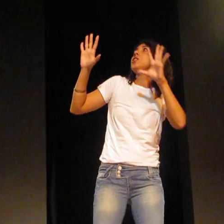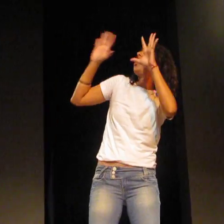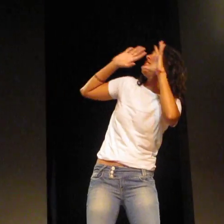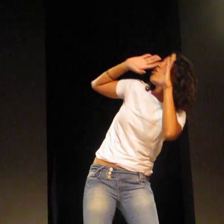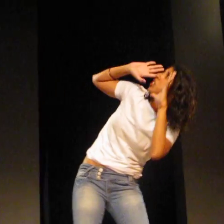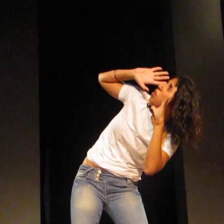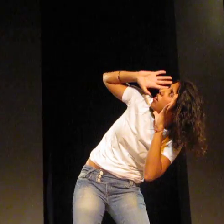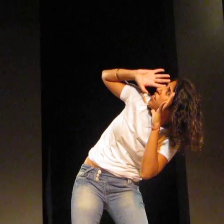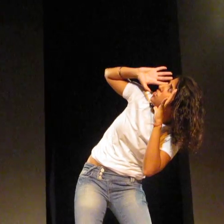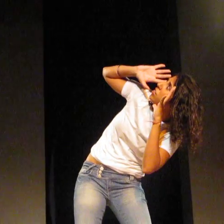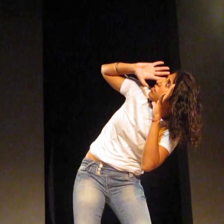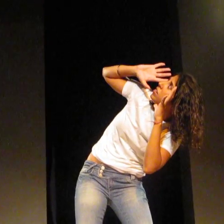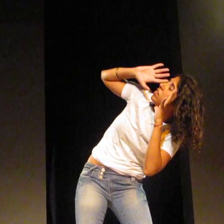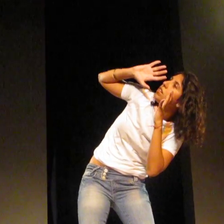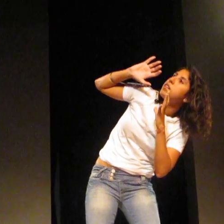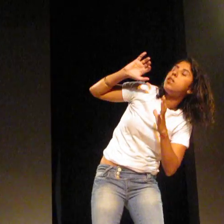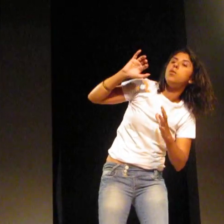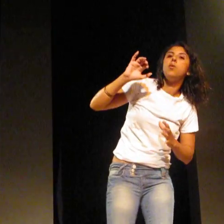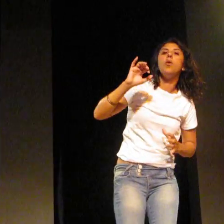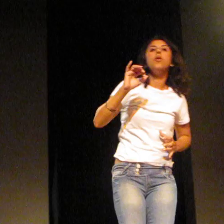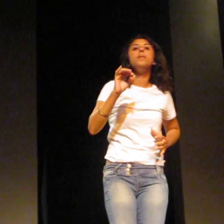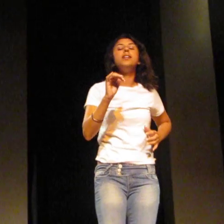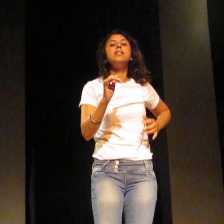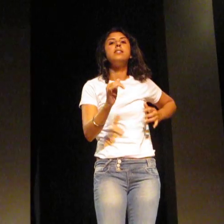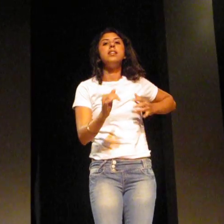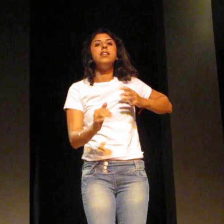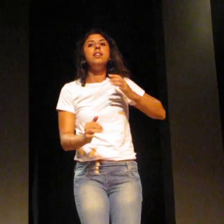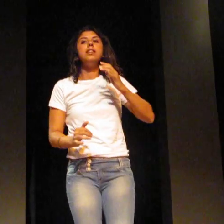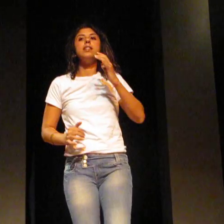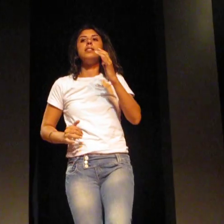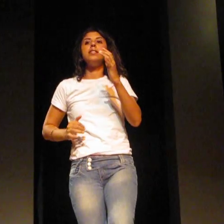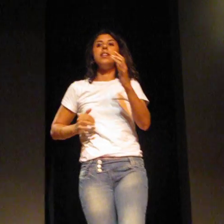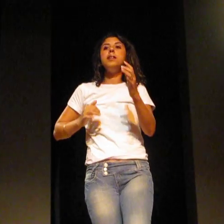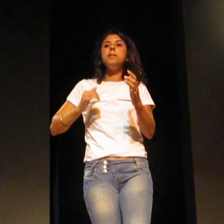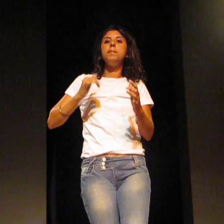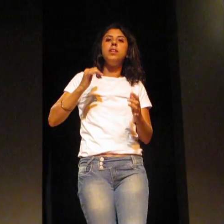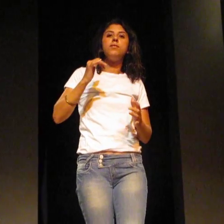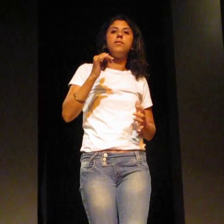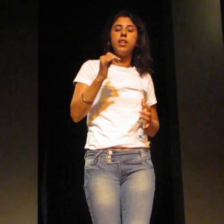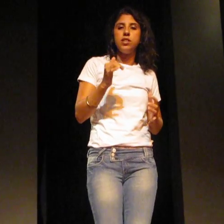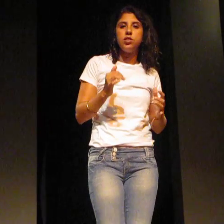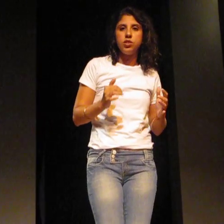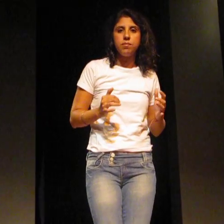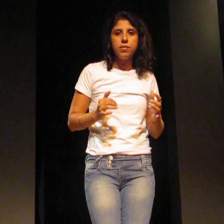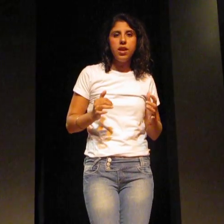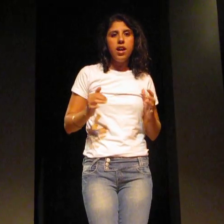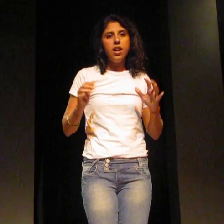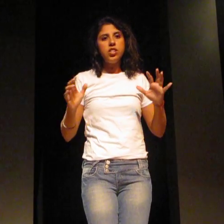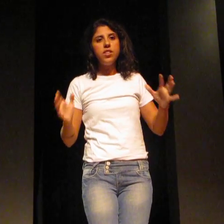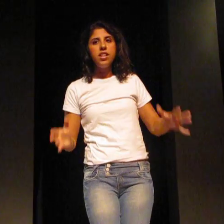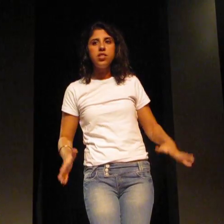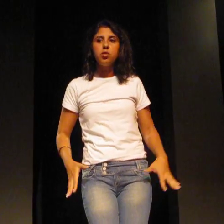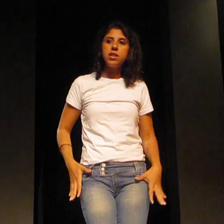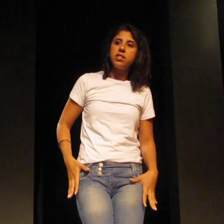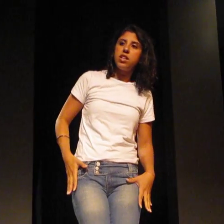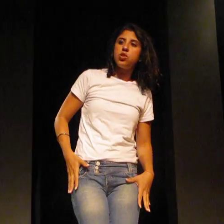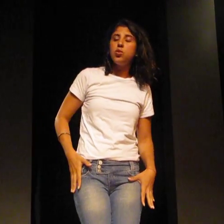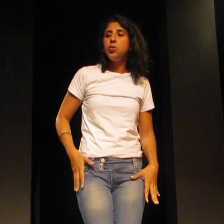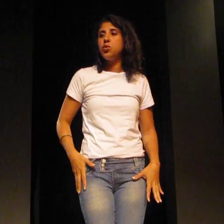perigosas, assustadoras. O homem seguia sempre em frente. Às vezes uma saia justa,